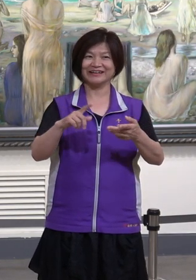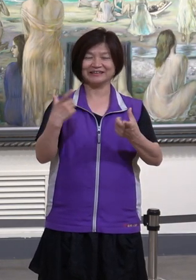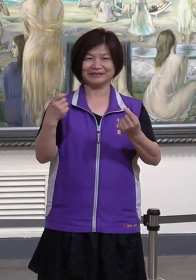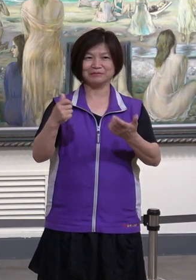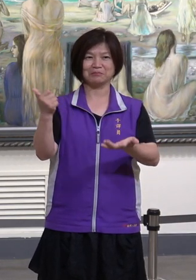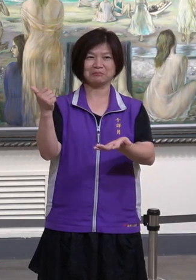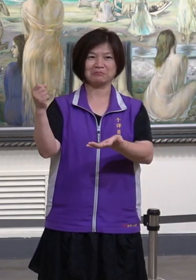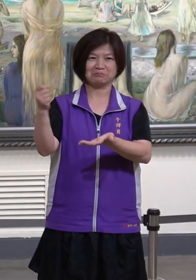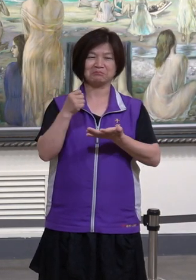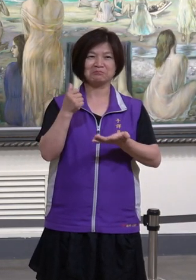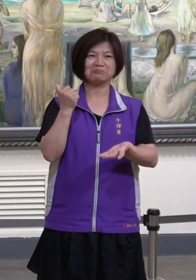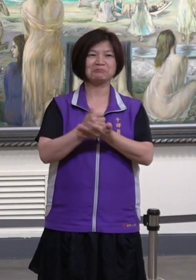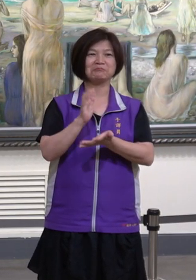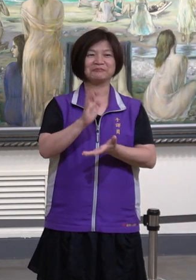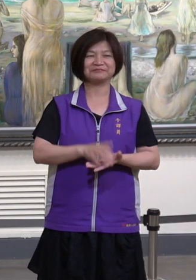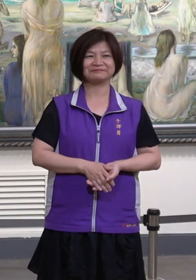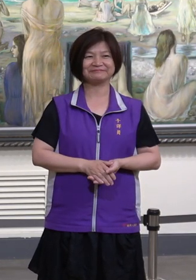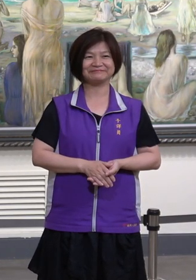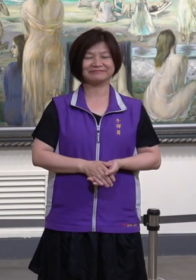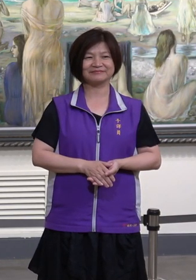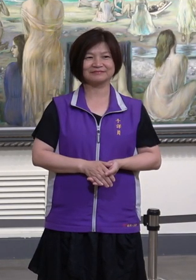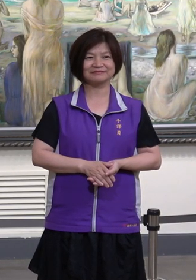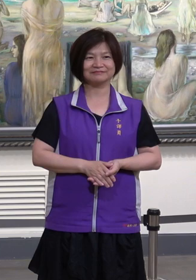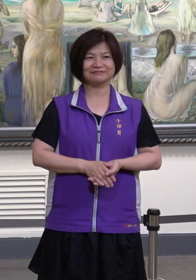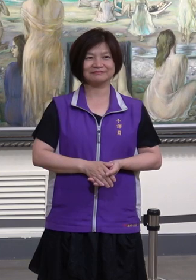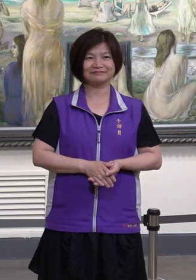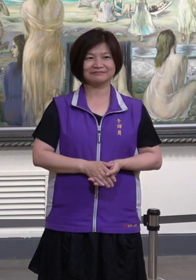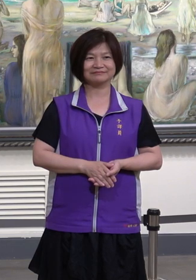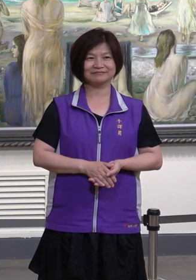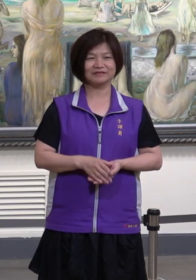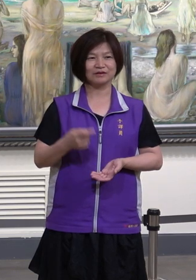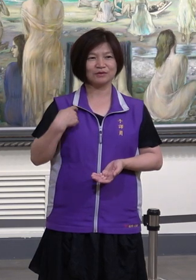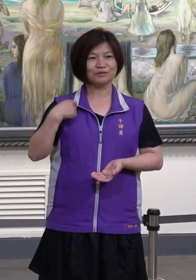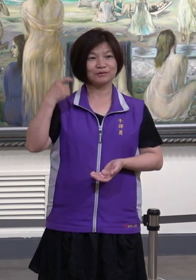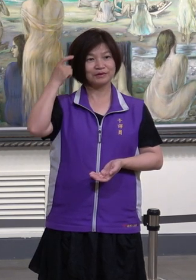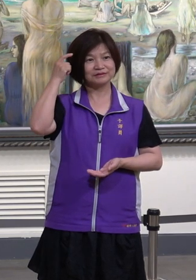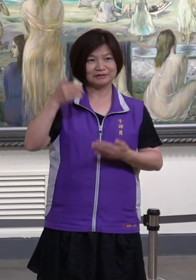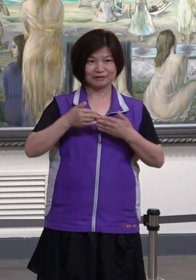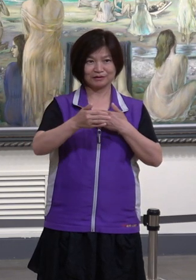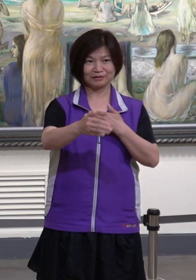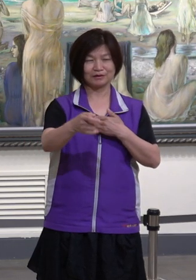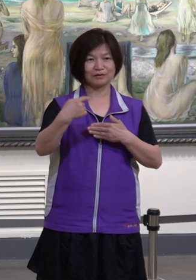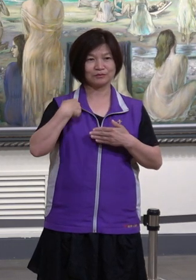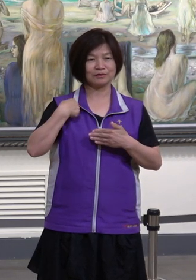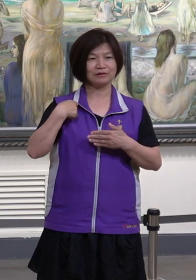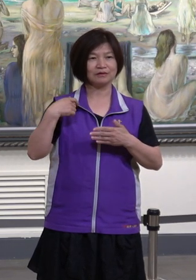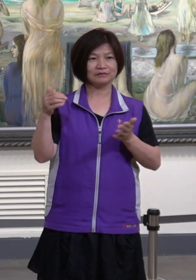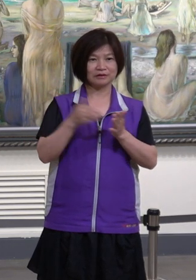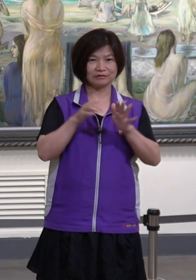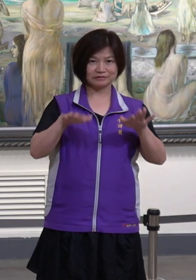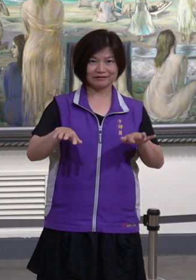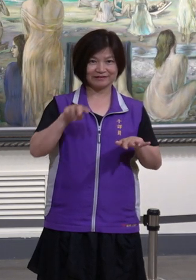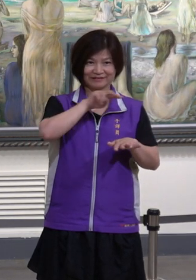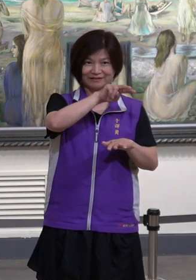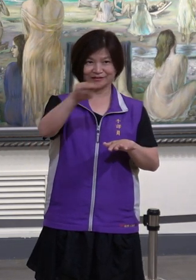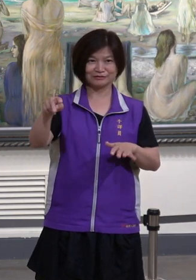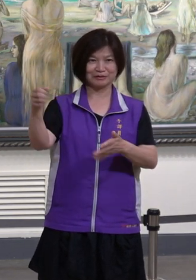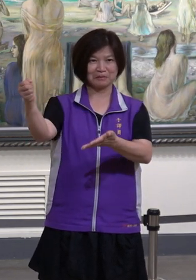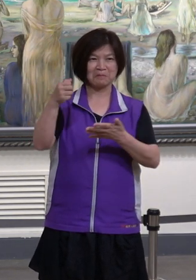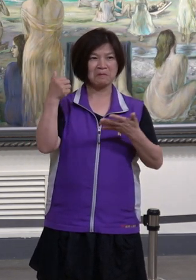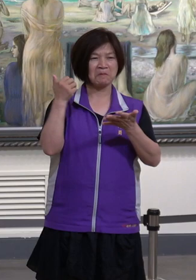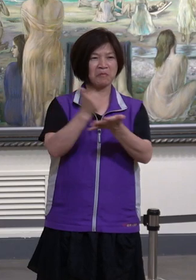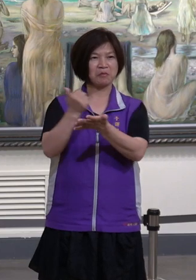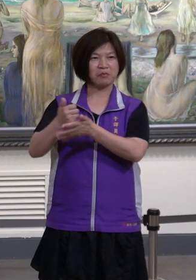过第一大奖。所以因此，经过研究之后，我带到艺发到现在，看到这么多奖项